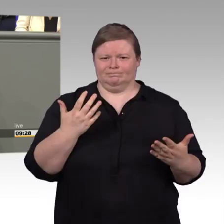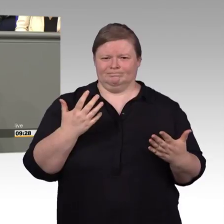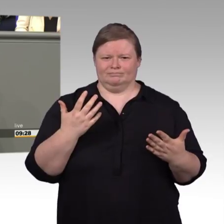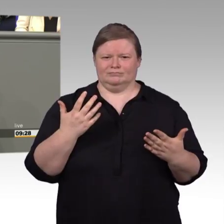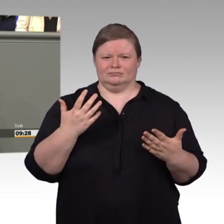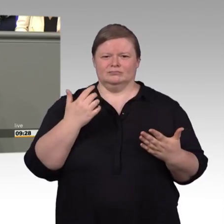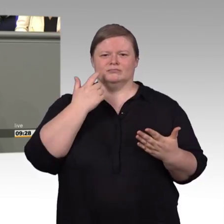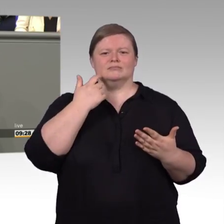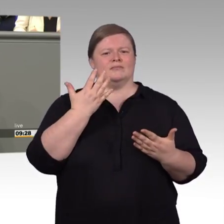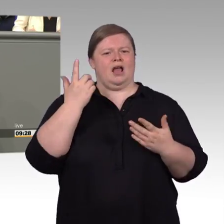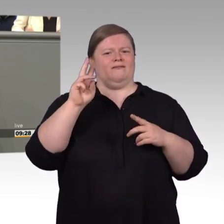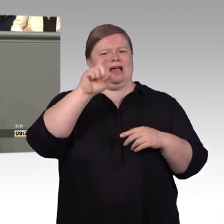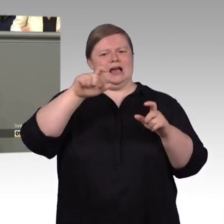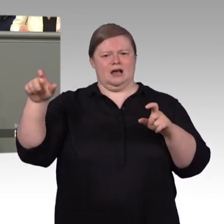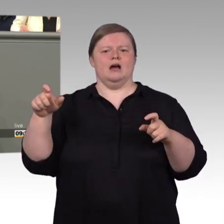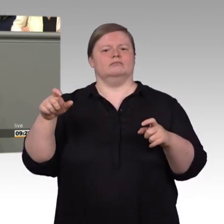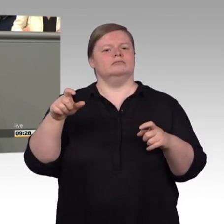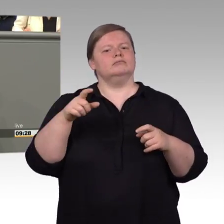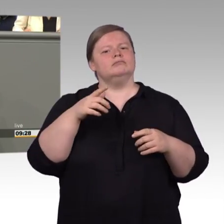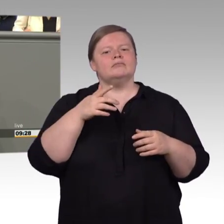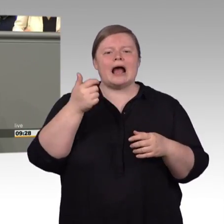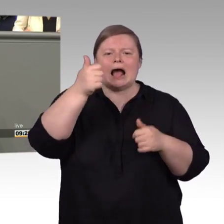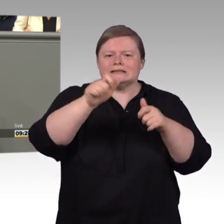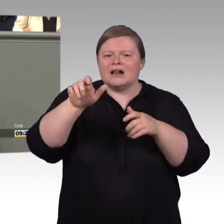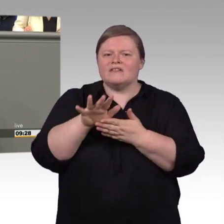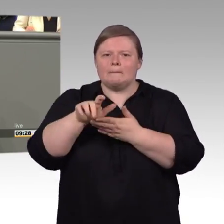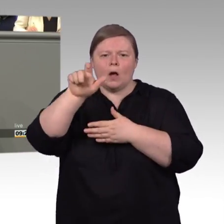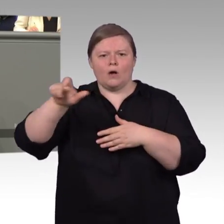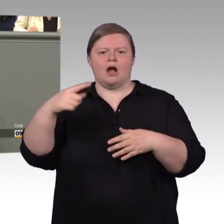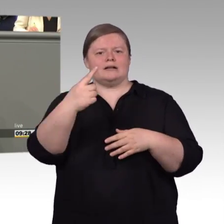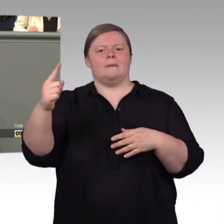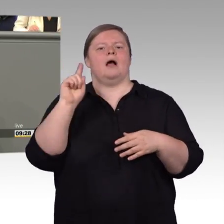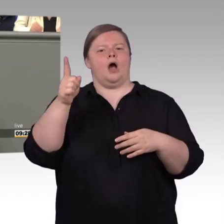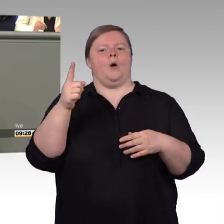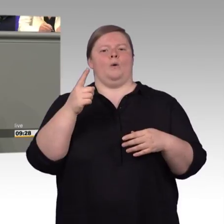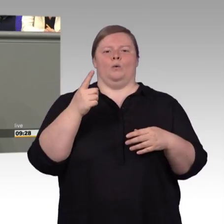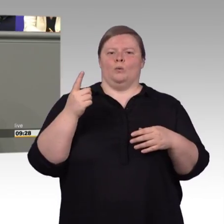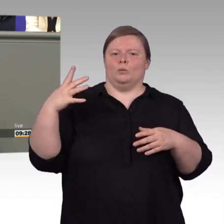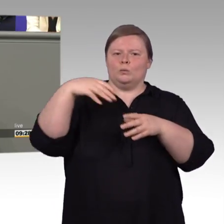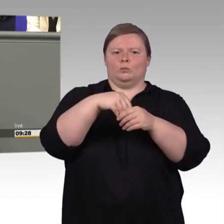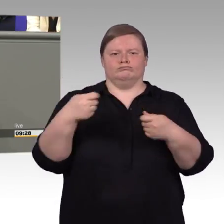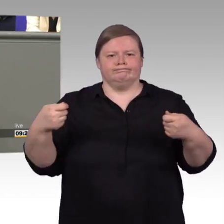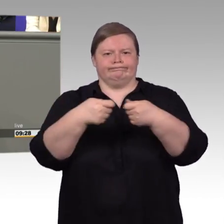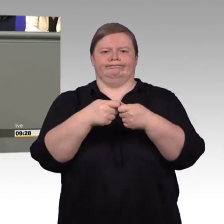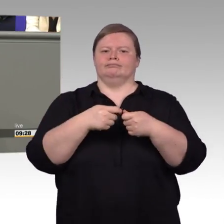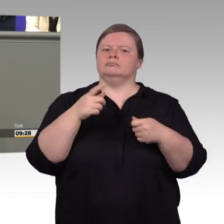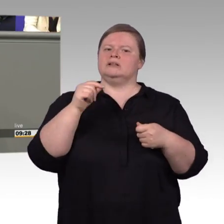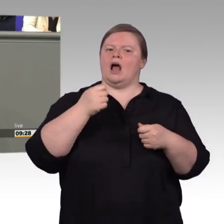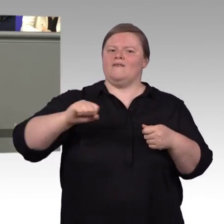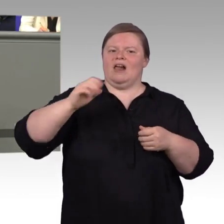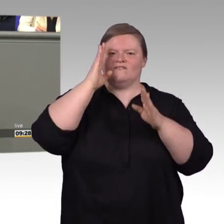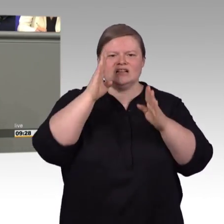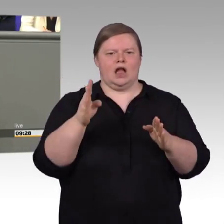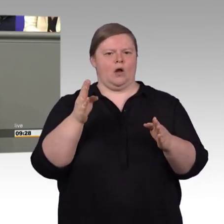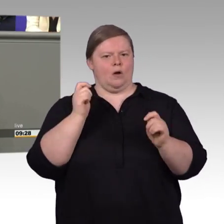Verband geht, der seine Interessen bestmöglich vertreten soll, schaut bei dessen Fehlern in die Röhre. Denn die Verbände wollen nicht so haften, wie es